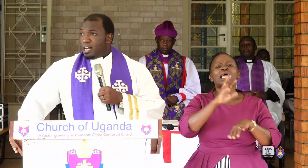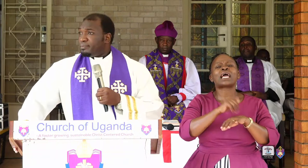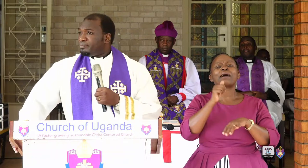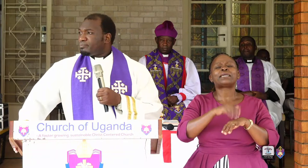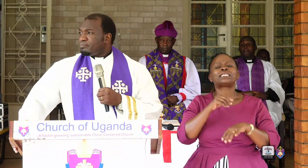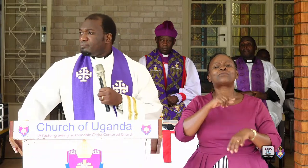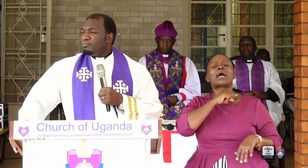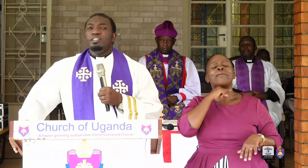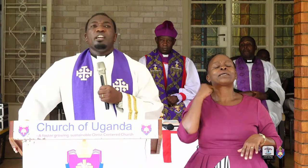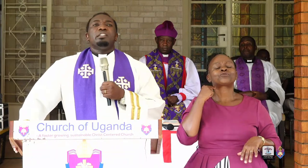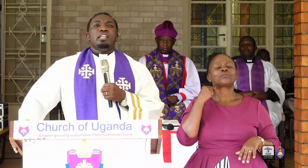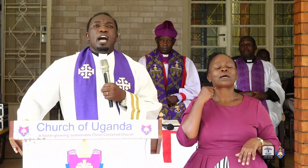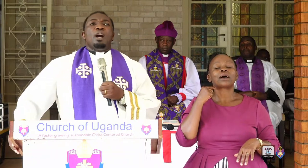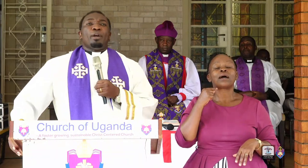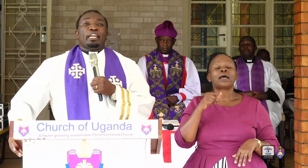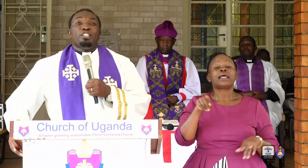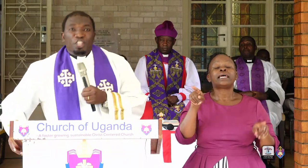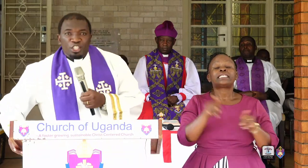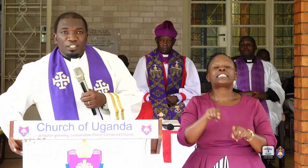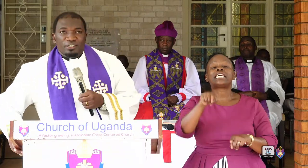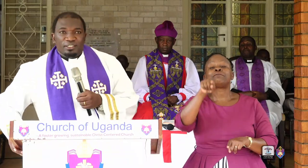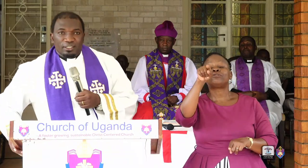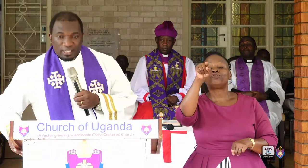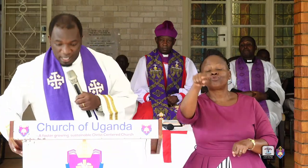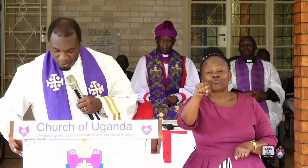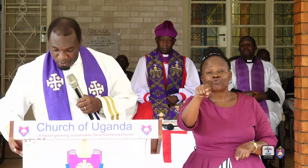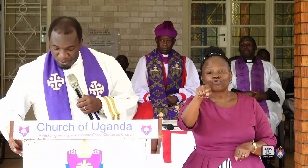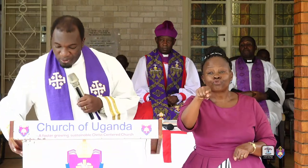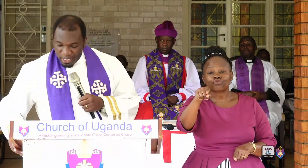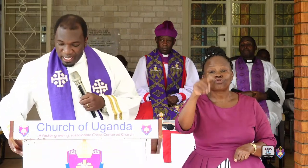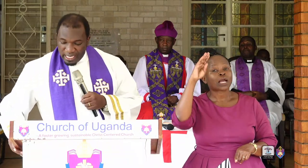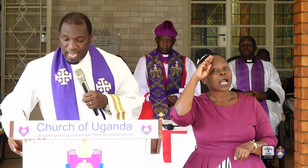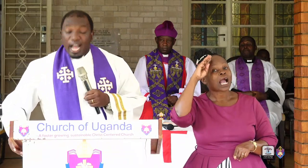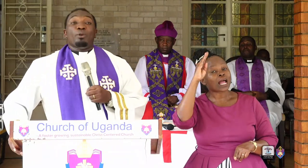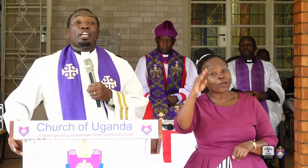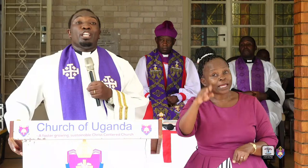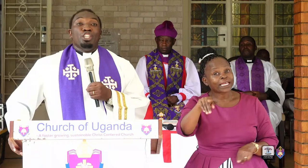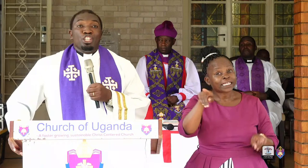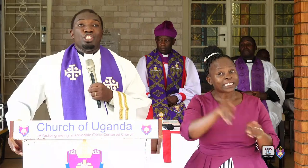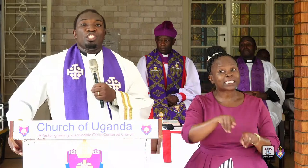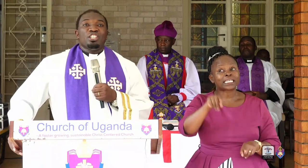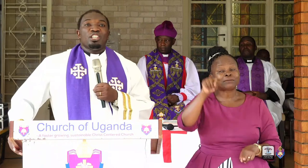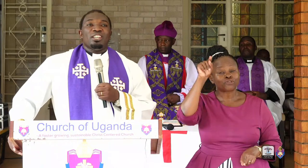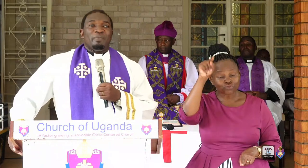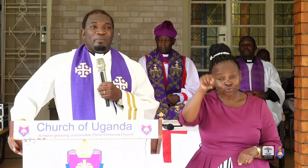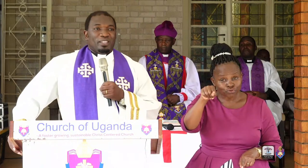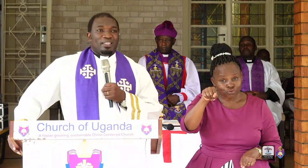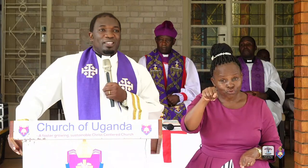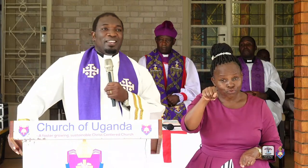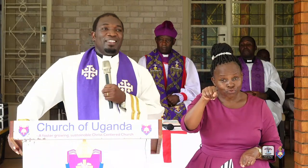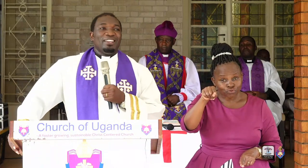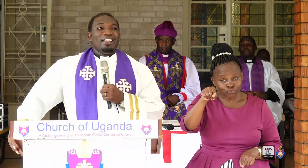abasumba. Naawe kennyini, alo, naawe kennyini